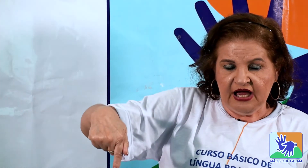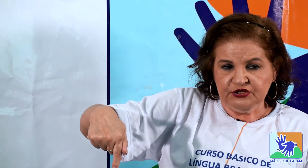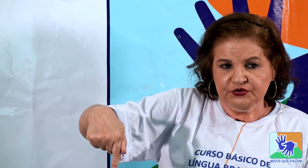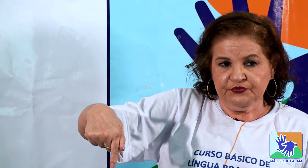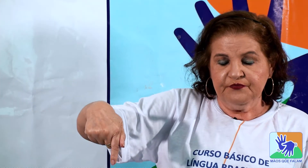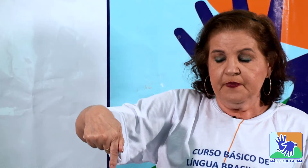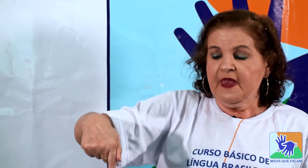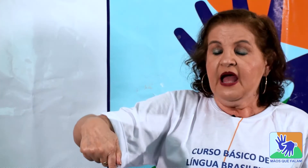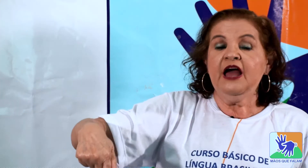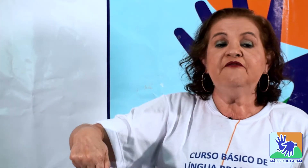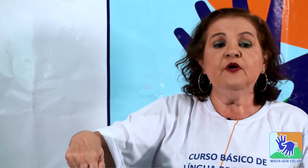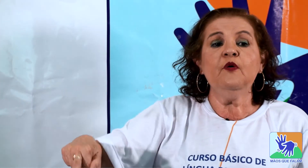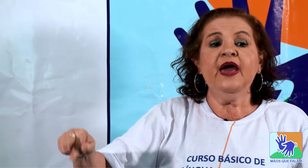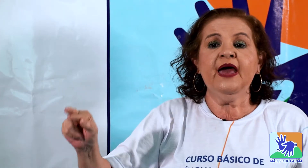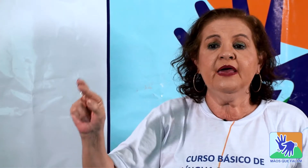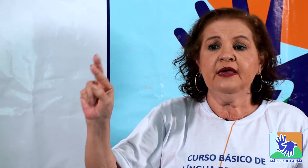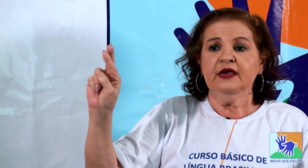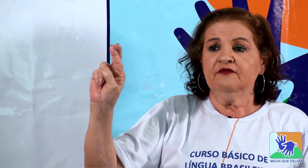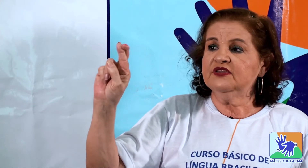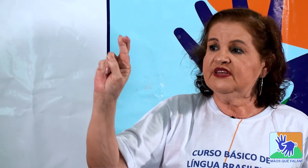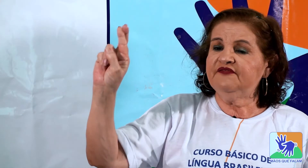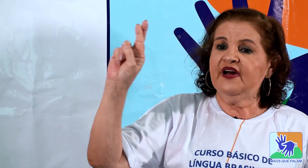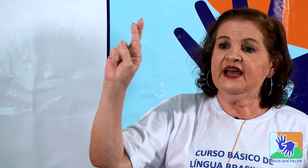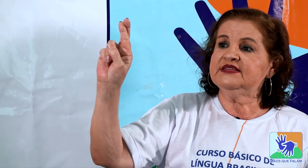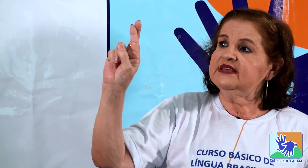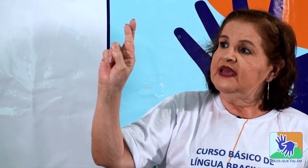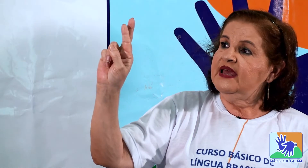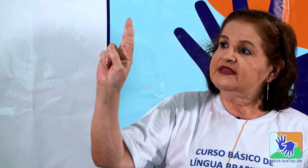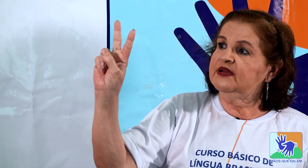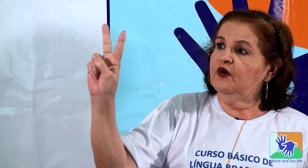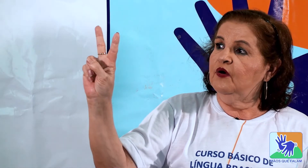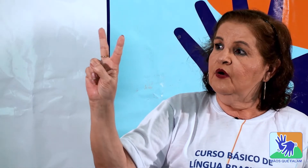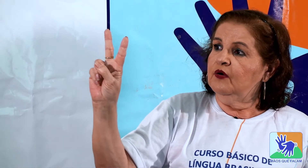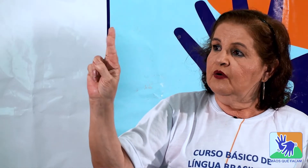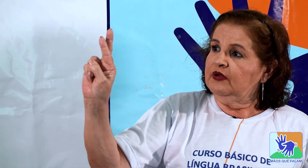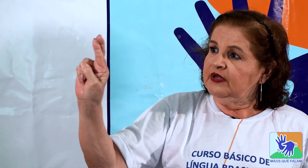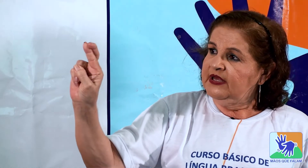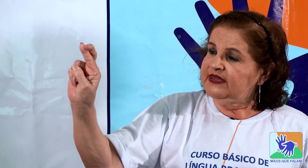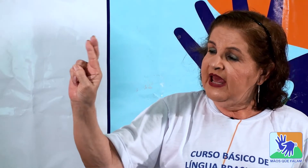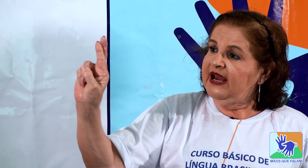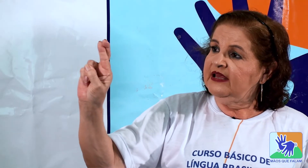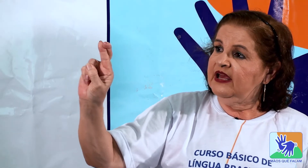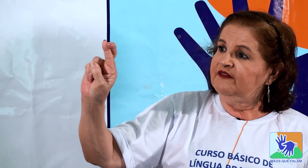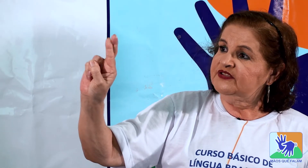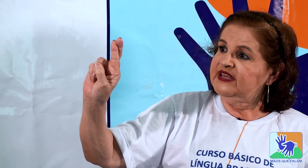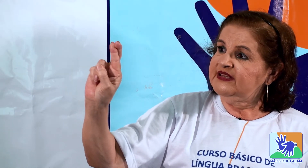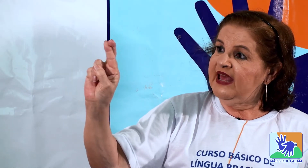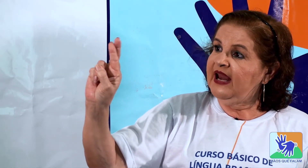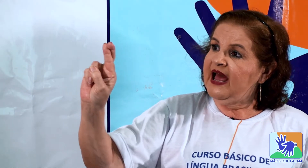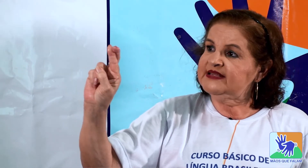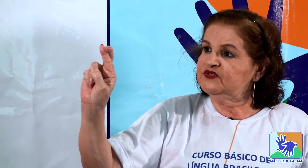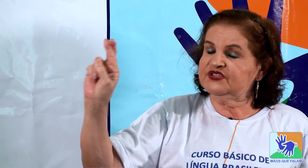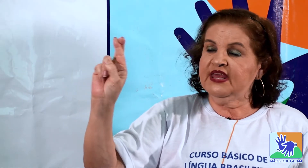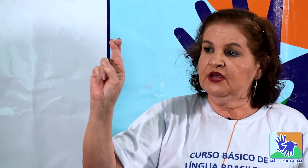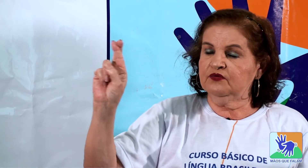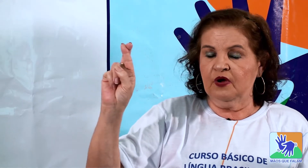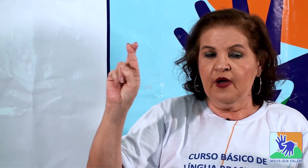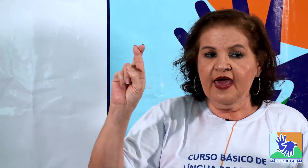baixo. Aí vem o R, você faz essa, ó, você interlaça os dedos, ó,